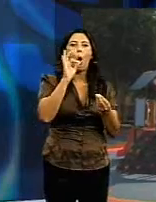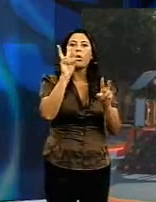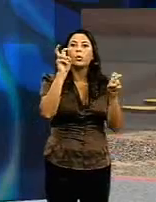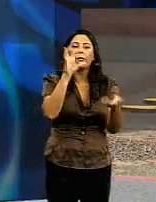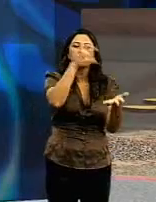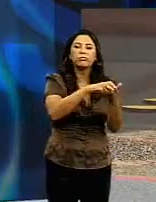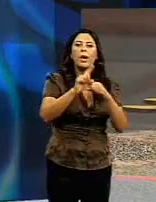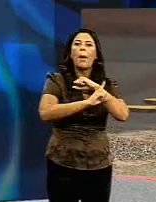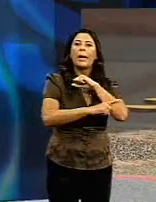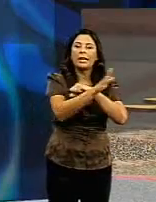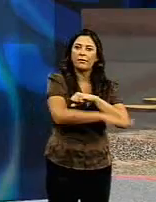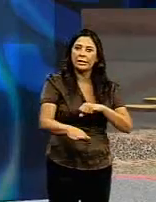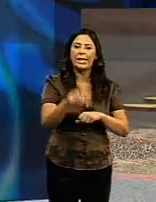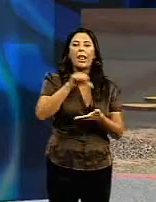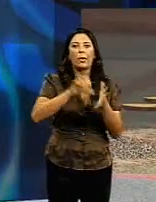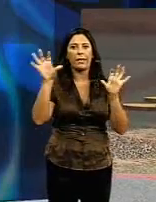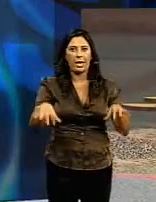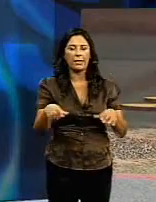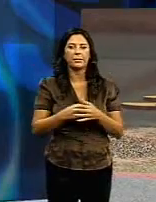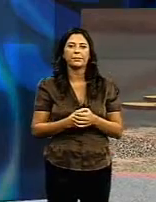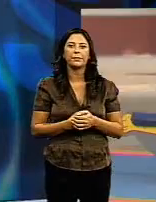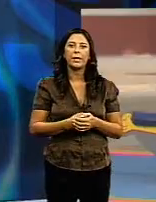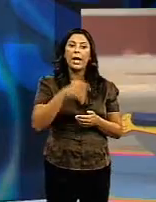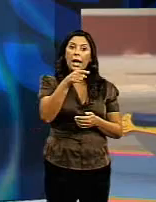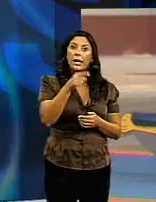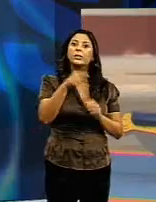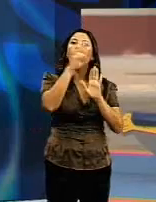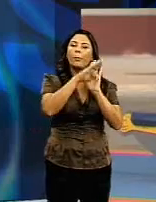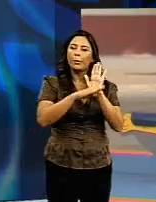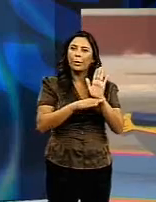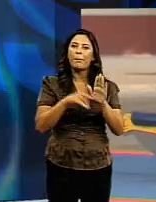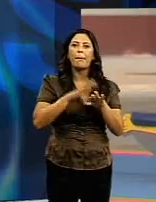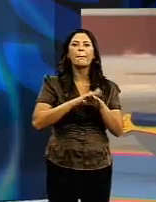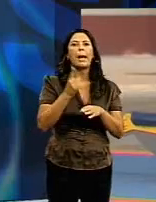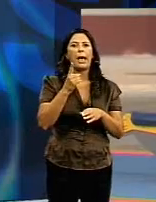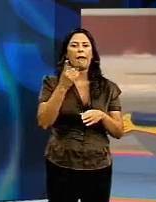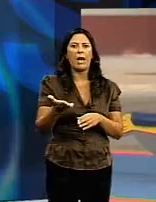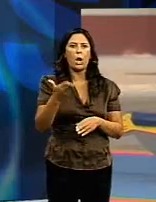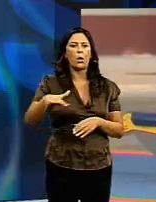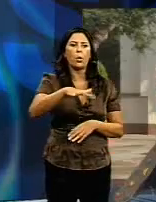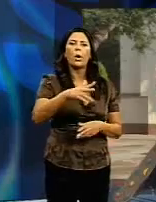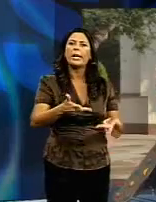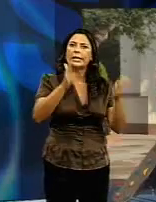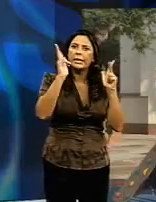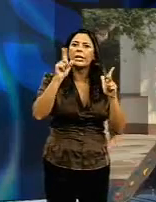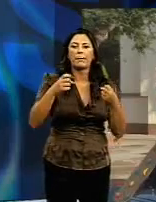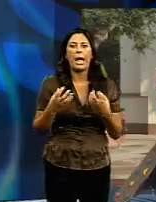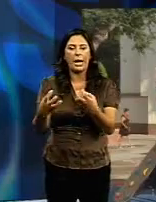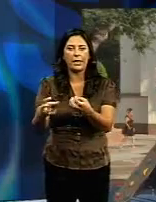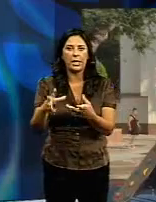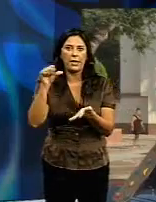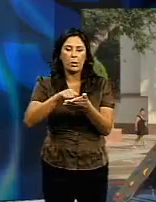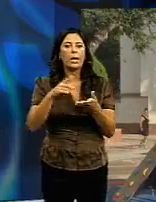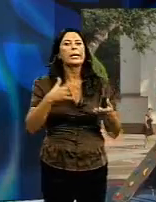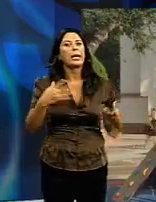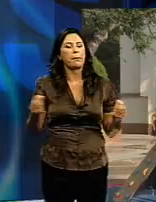de Cádiz. Una actuación que se enmarca en el programa para la puesta en valor de los espacios libres y jardines de la ciudad. El último de